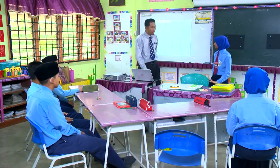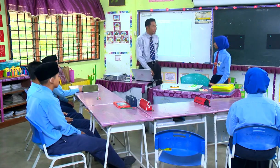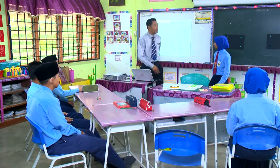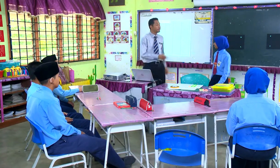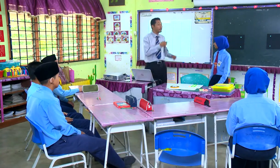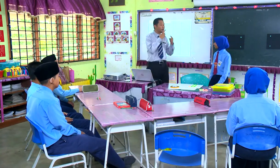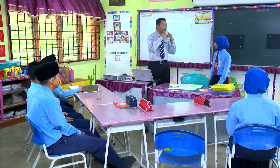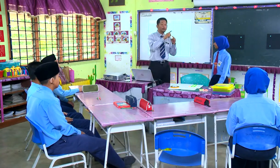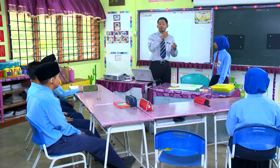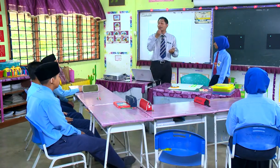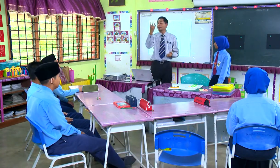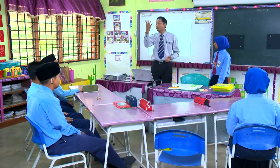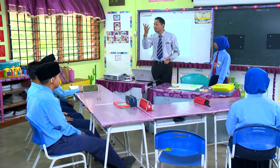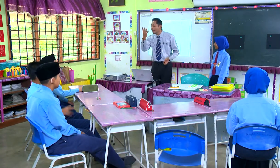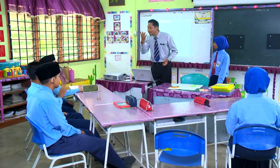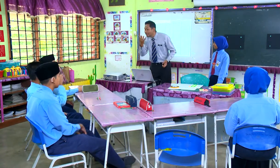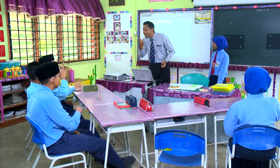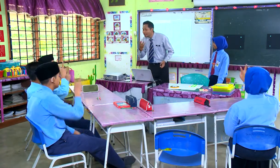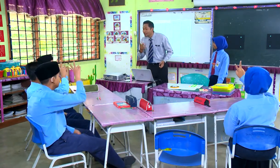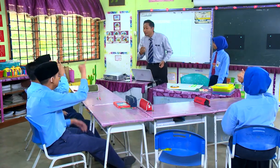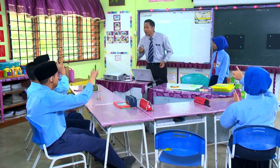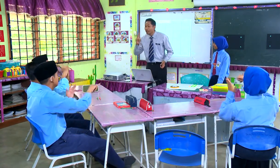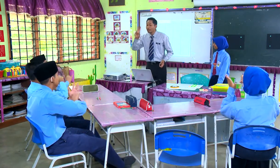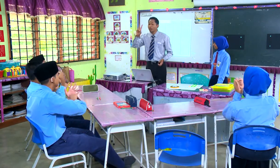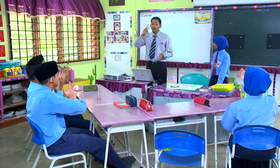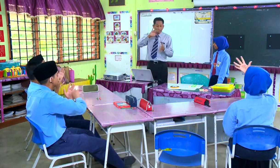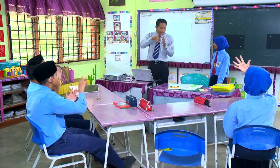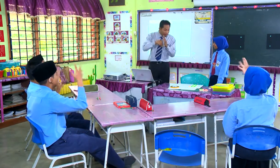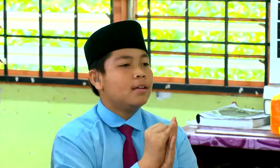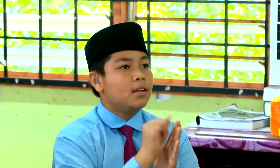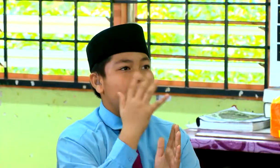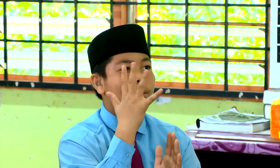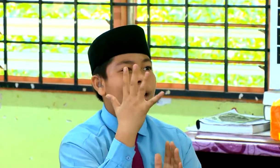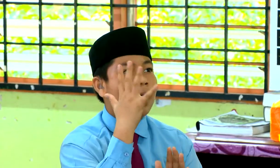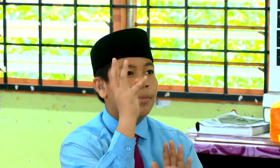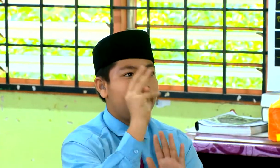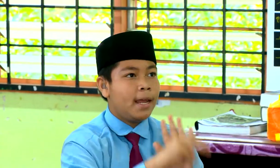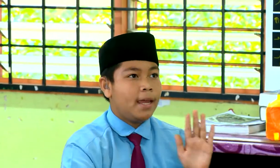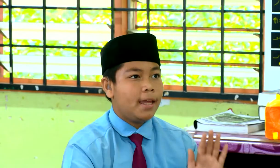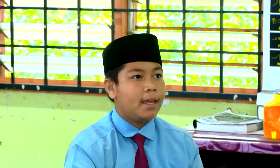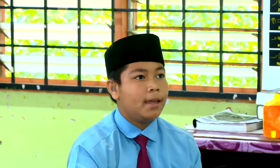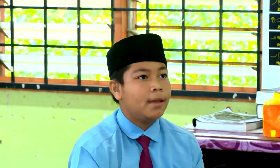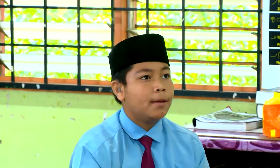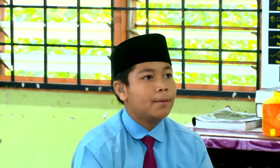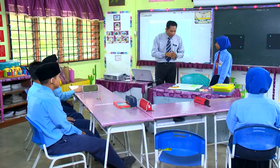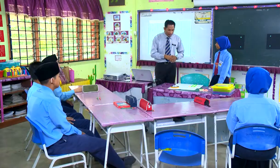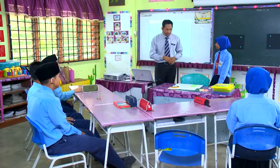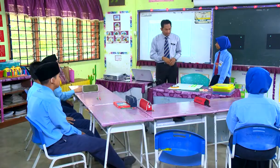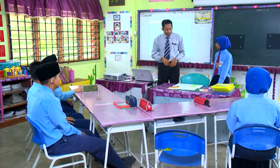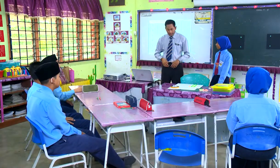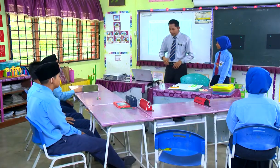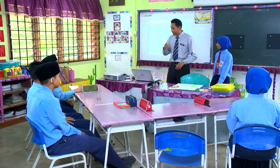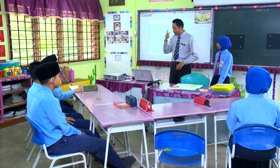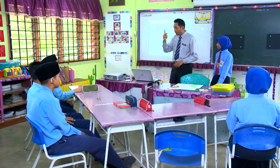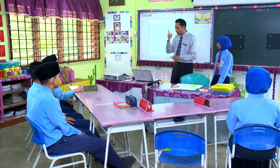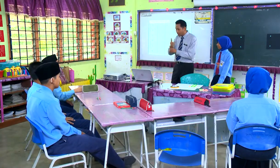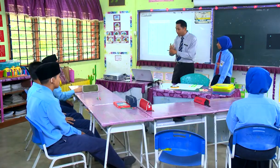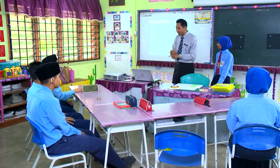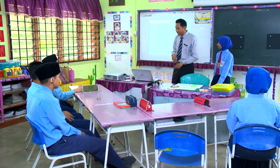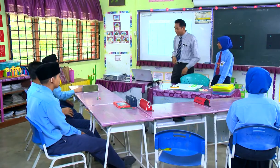Okey, jawapan berapa jawapan dia? 2 jam 15 minit. Okey. Kita tengok betul tak?